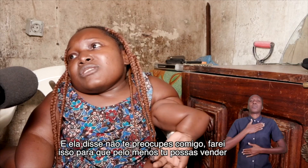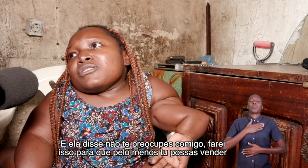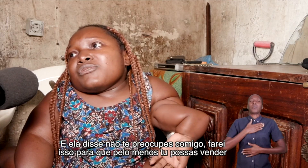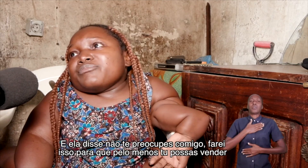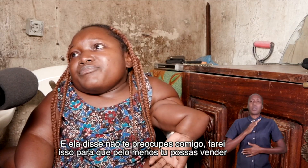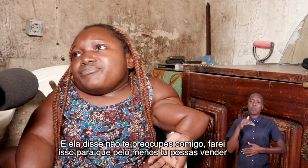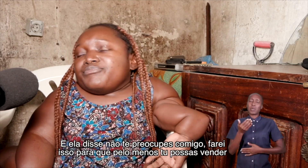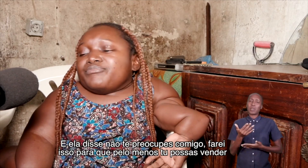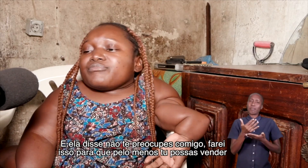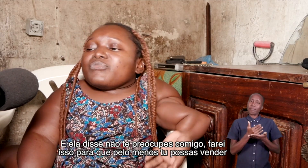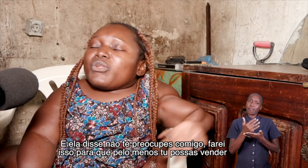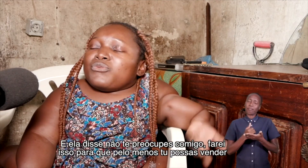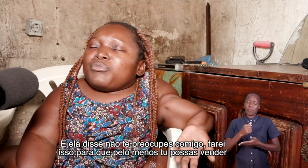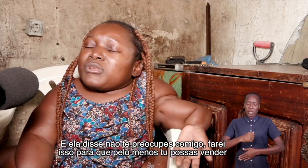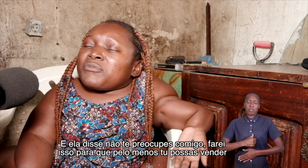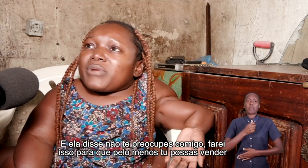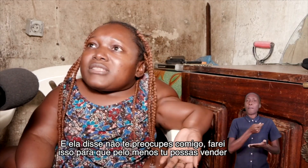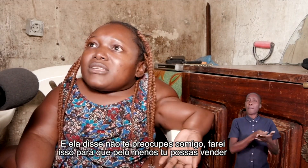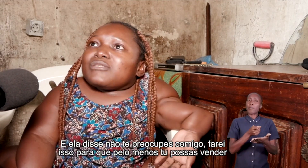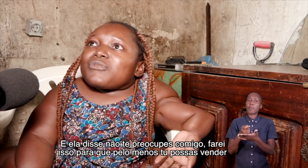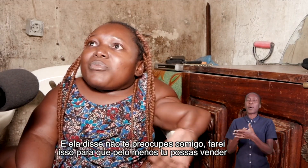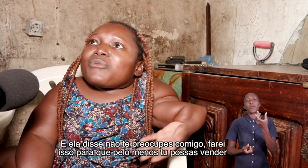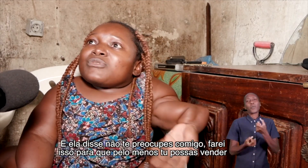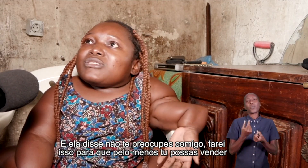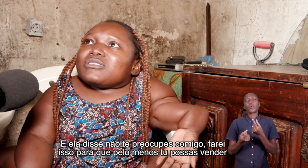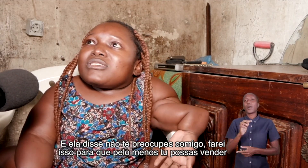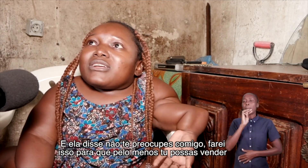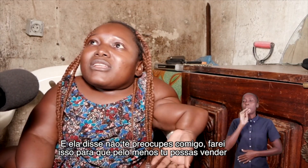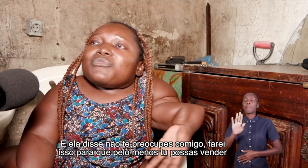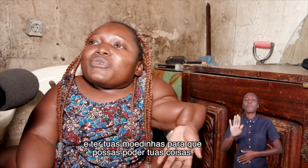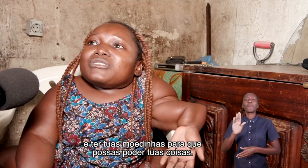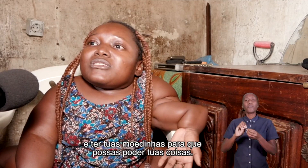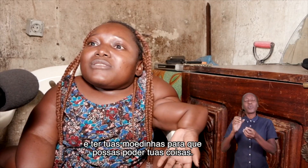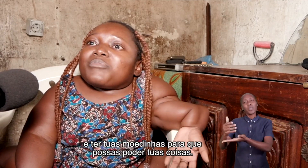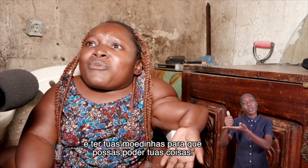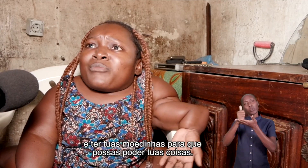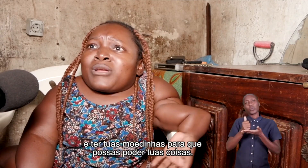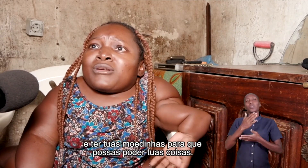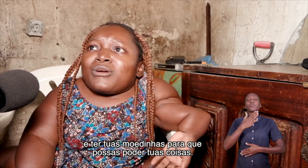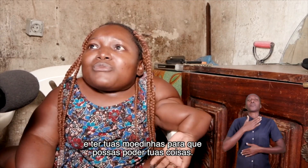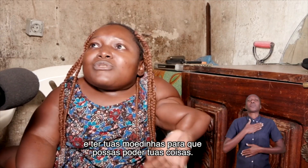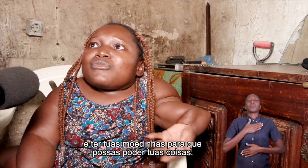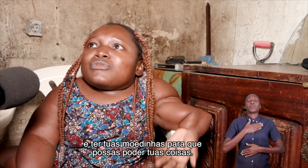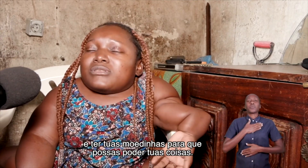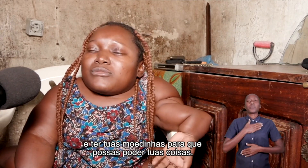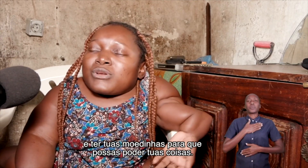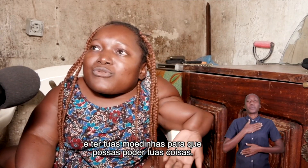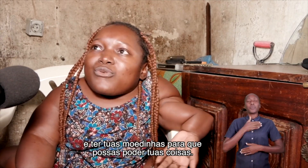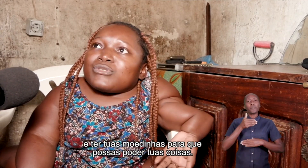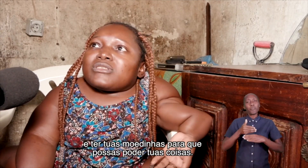os possíveis pra ti, só pra conseguir aquela moitinha, só pra comprar duas coisas.